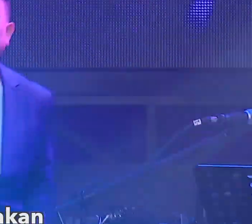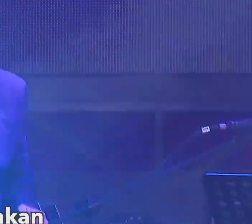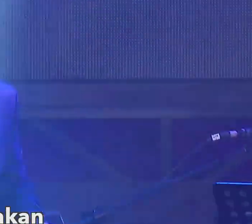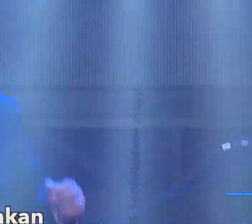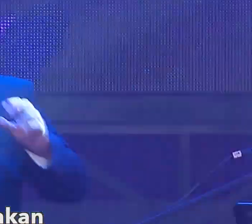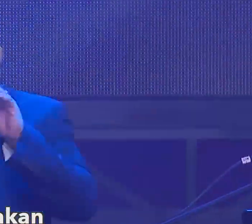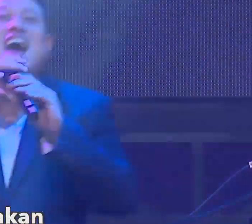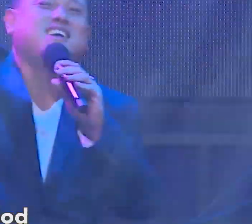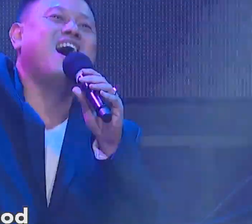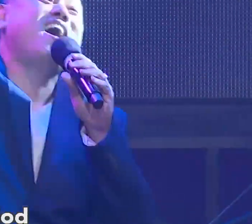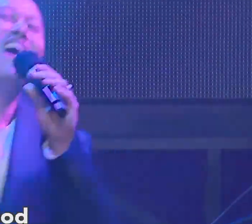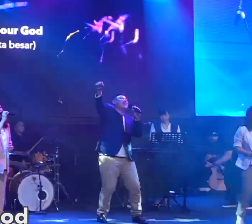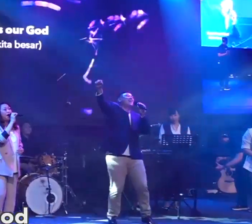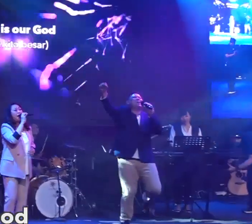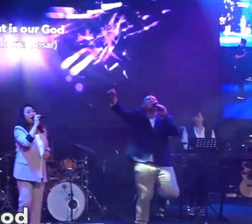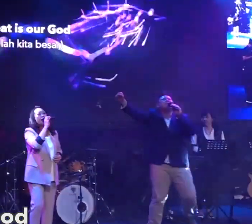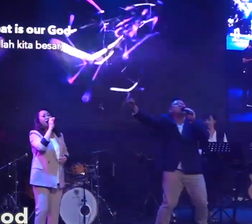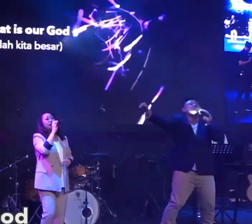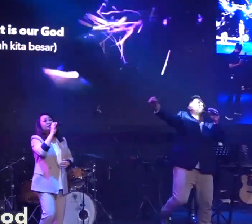mujizat